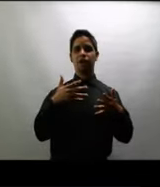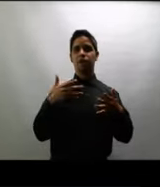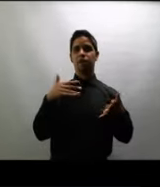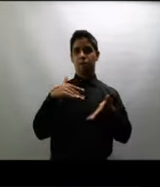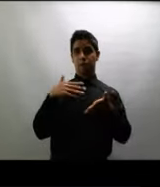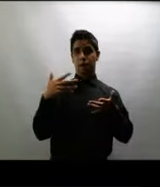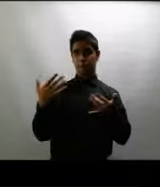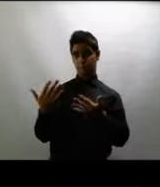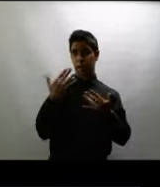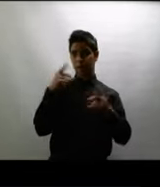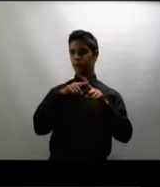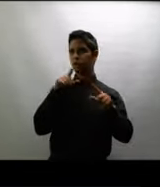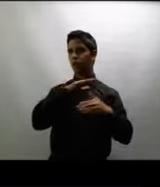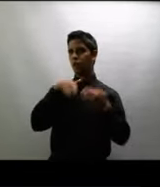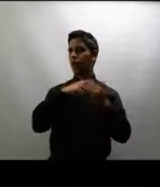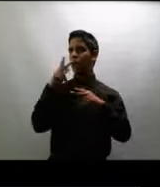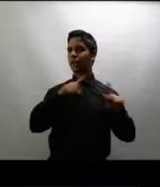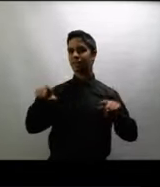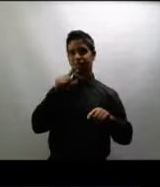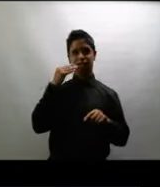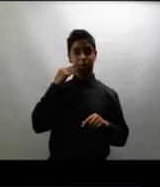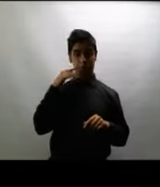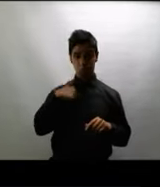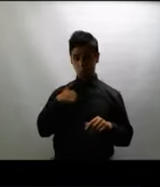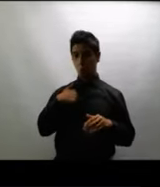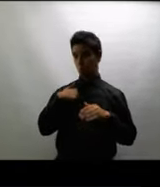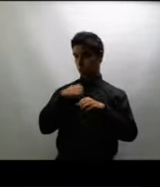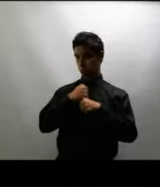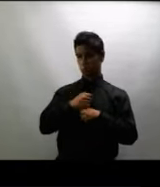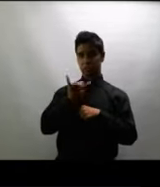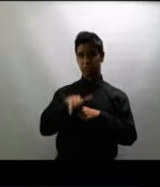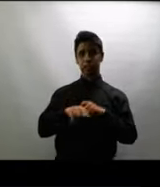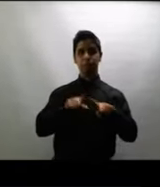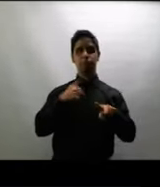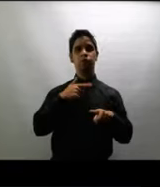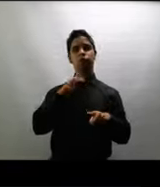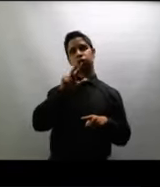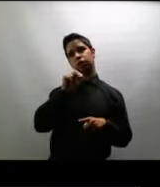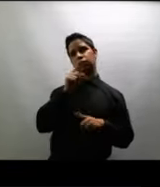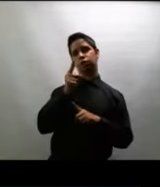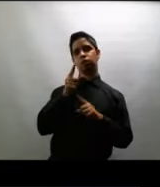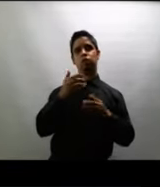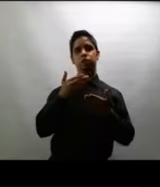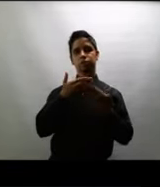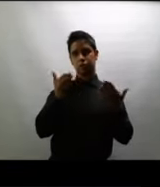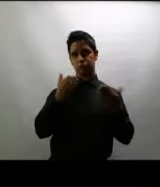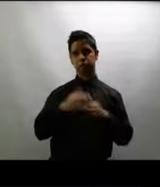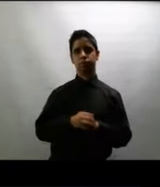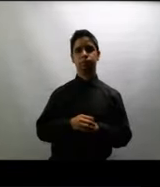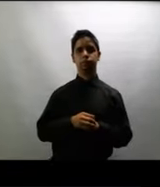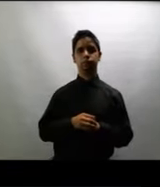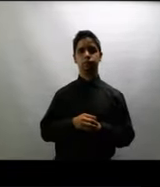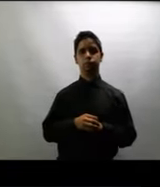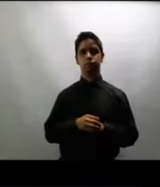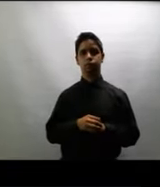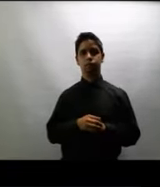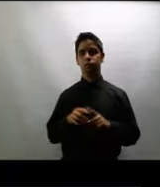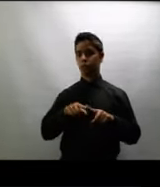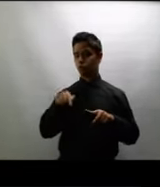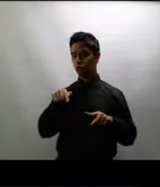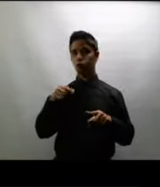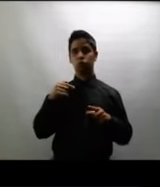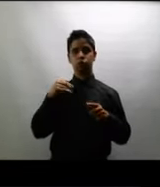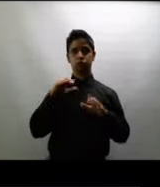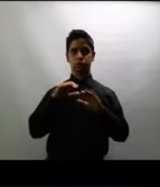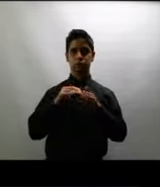Yo trabajé mucho tiempo haciendo jingles, porque yo componía, pero son 30 segundos. Sí, no, claro, lo mismo, claro, claro. Pues tomé clases con un